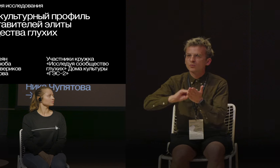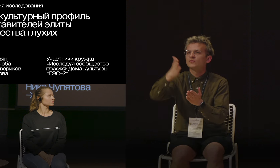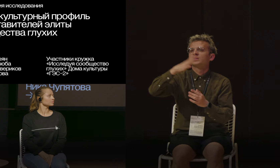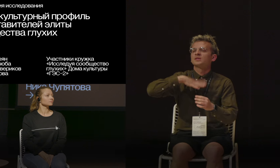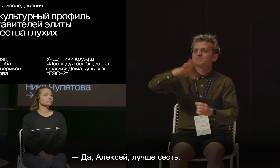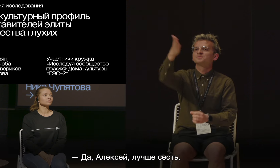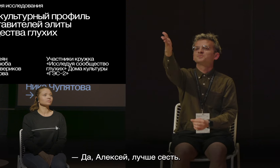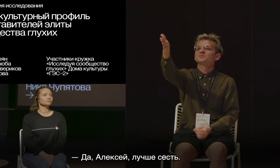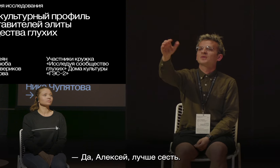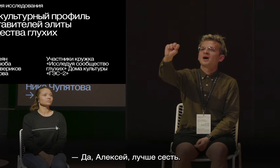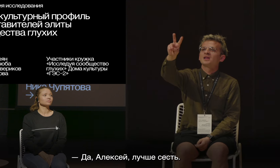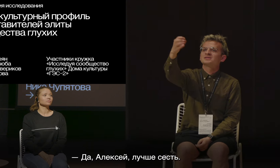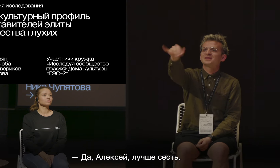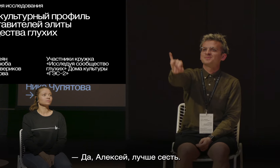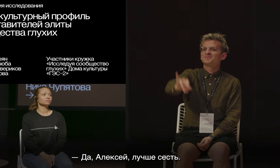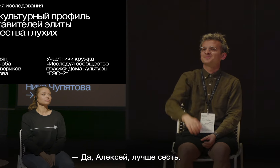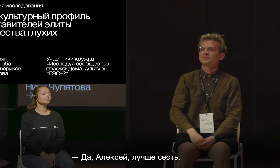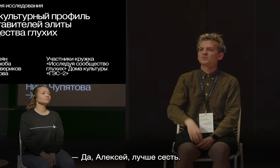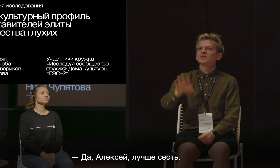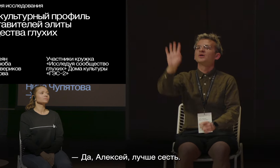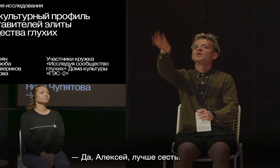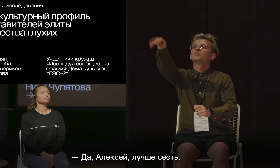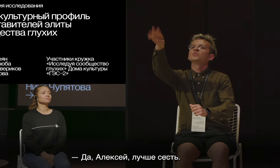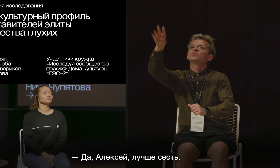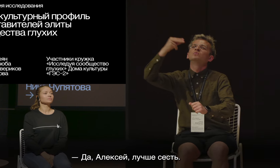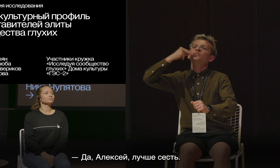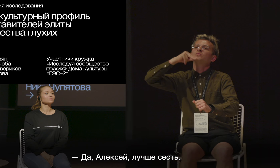Так, еще. Вот, не, да.